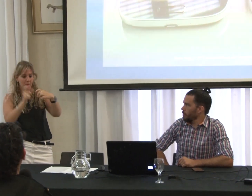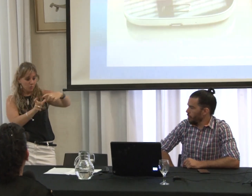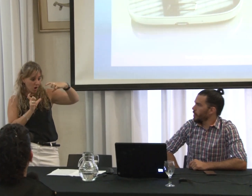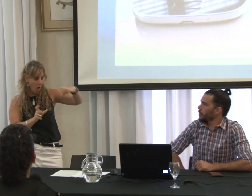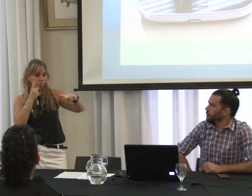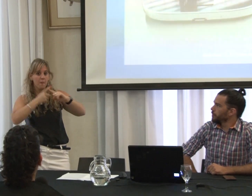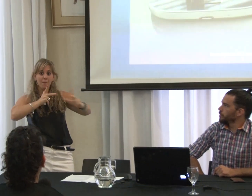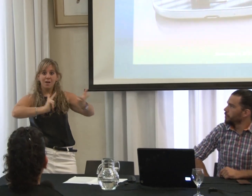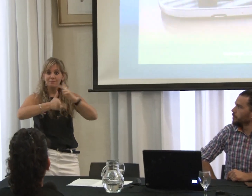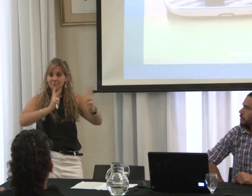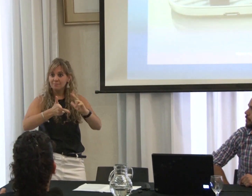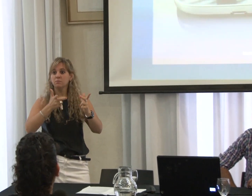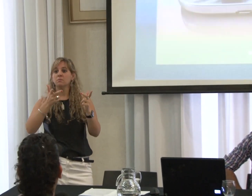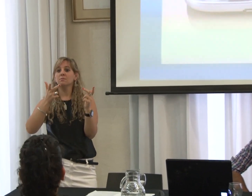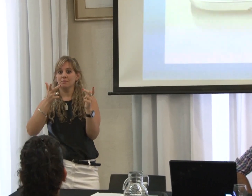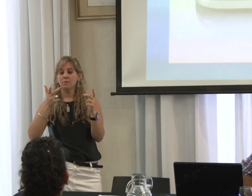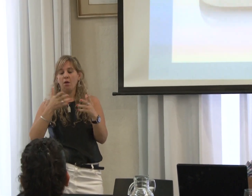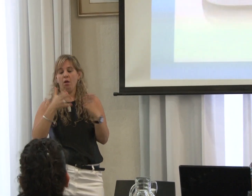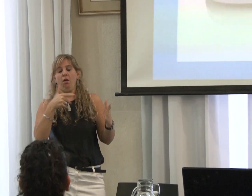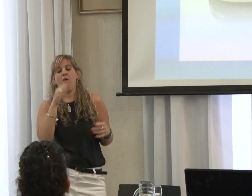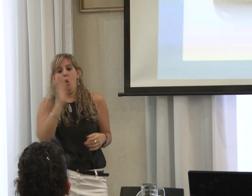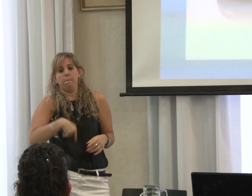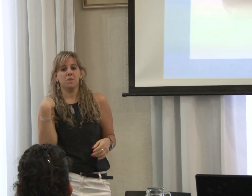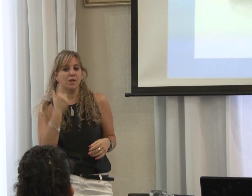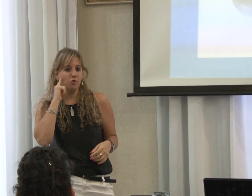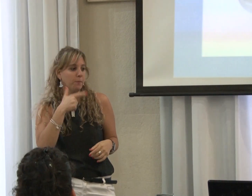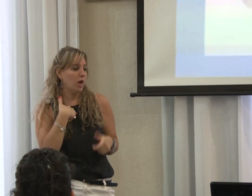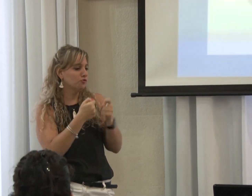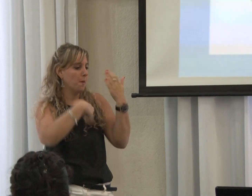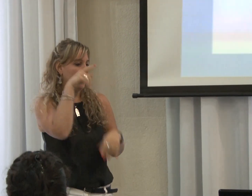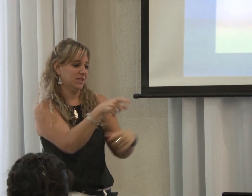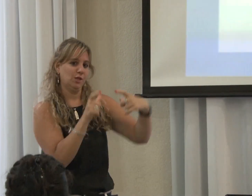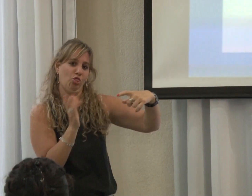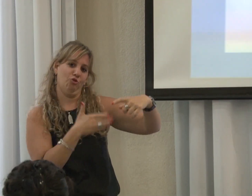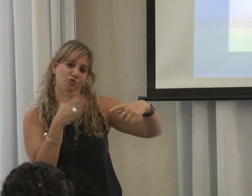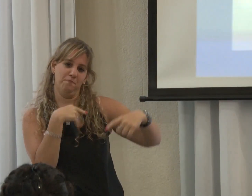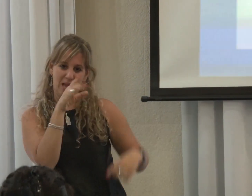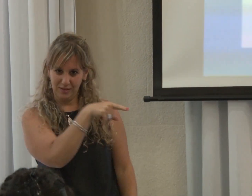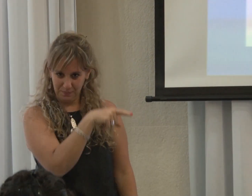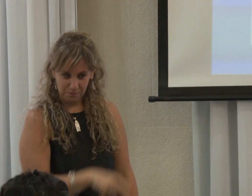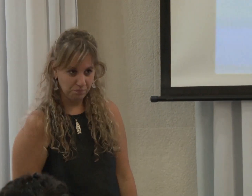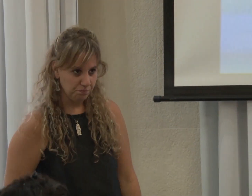campo visual. Cada vez hacer más grande el celular, tenemos mejores posibilidades de comunicarnos.